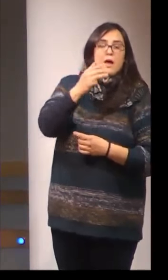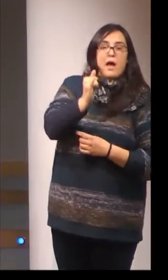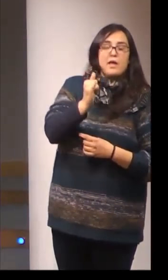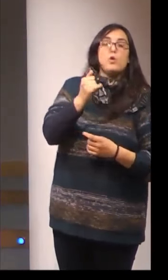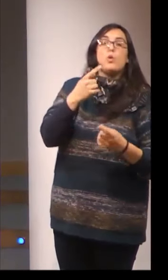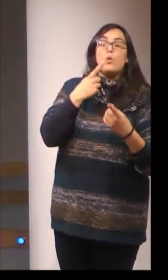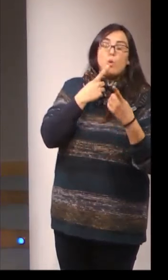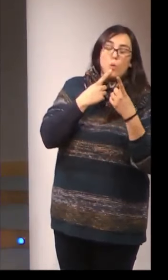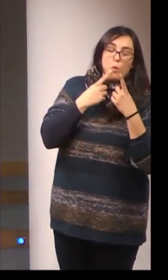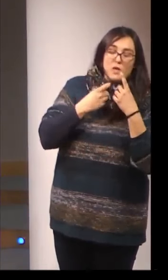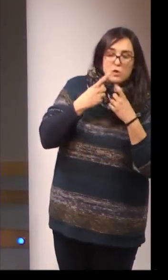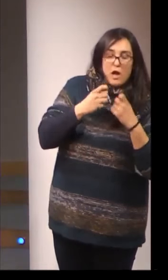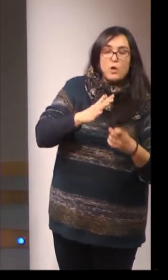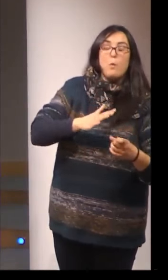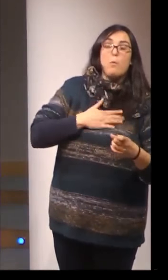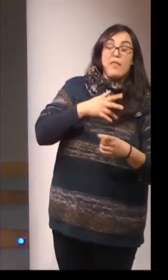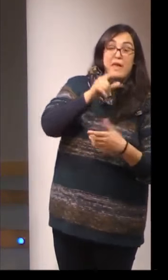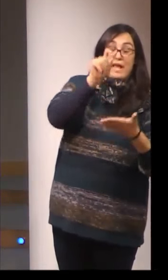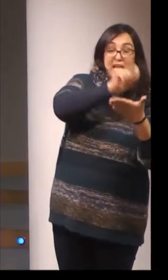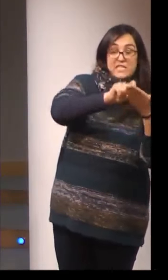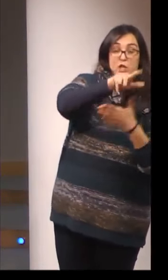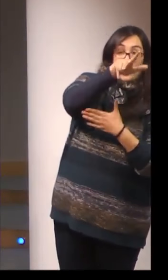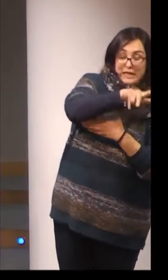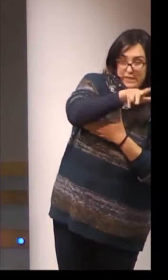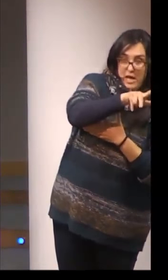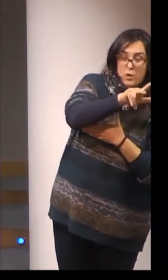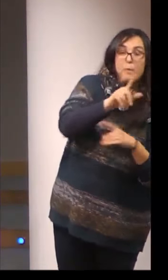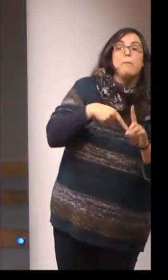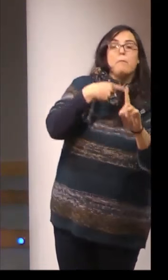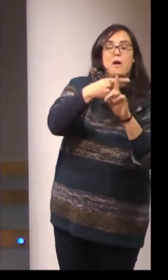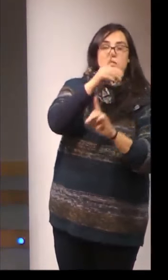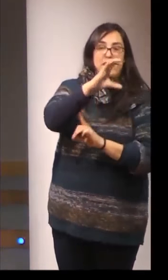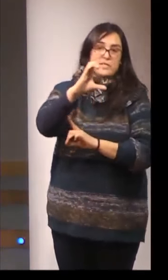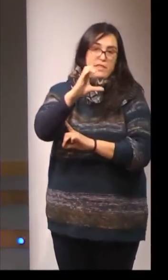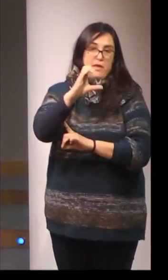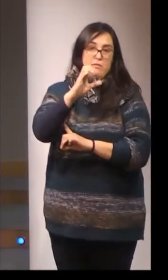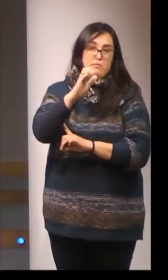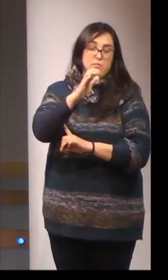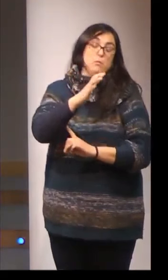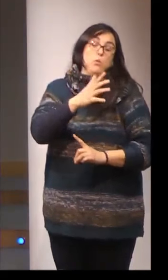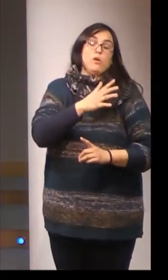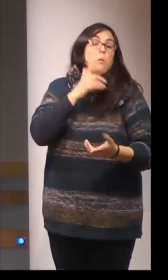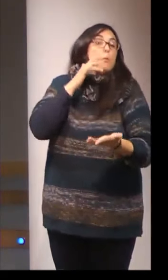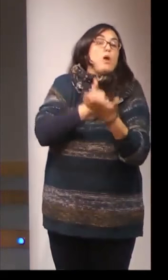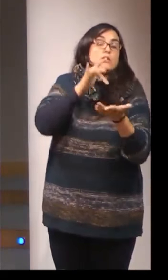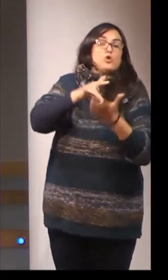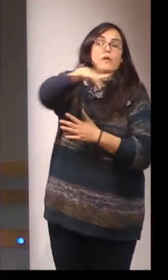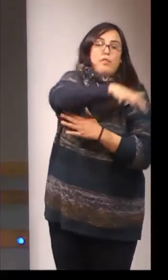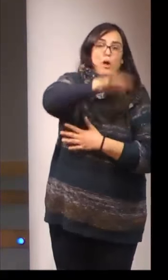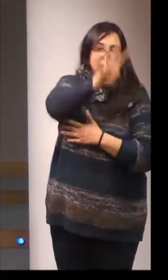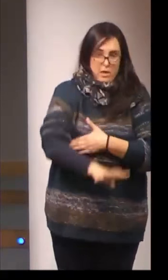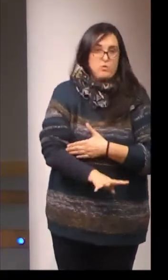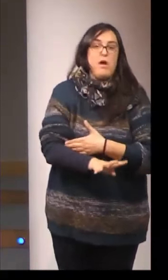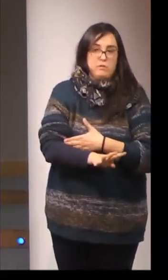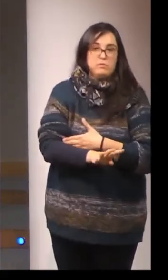De esta manera, el bilingüismo supone, en nuestro caso, que el cuestionario puede recibirse en texto escrito, en castellano, por ejemplo,